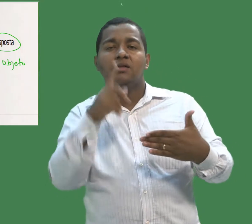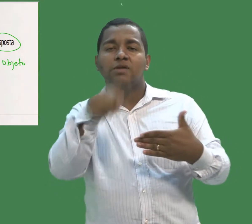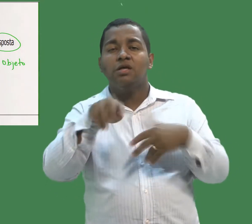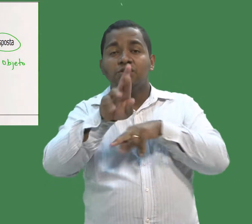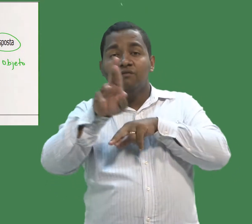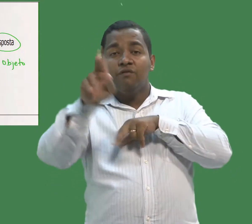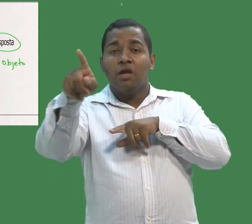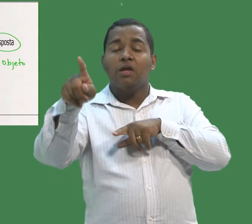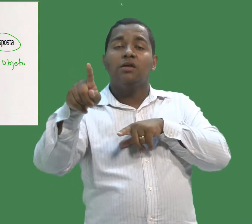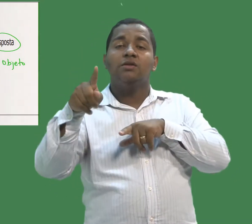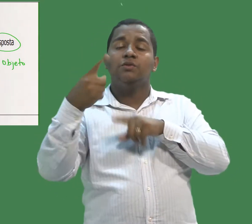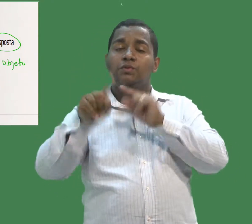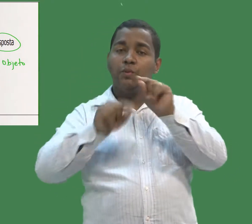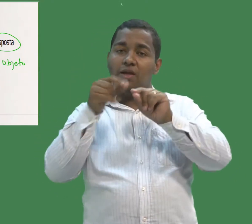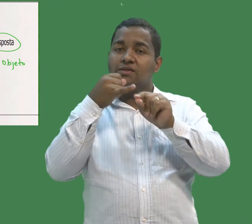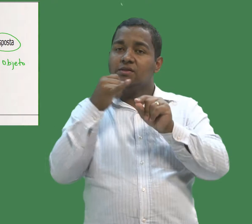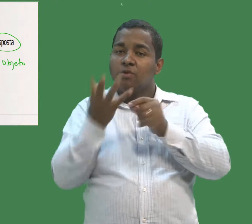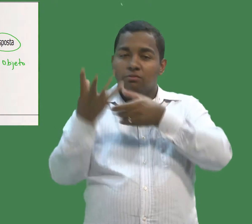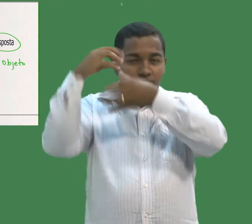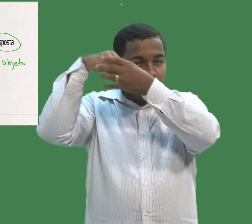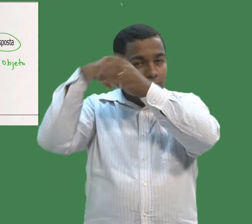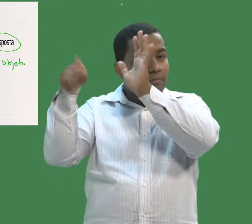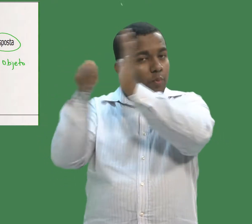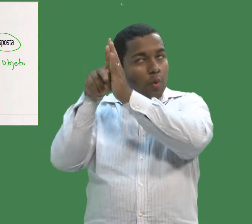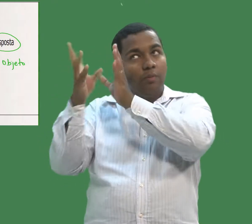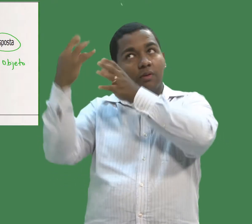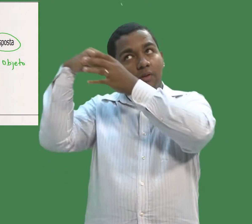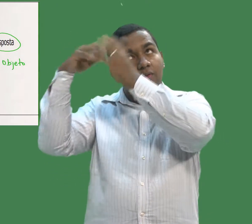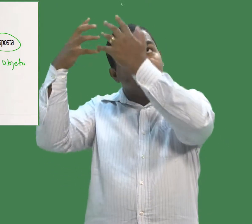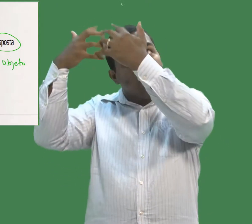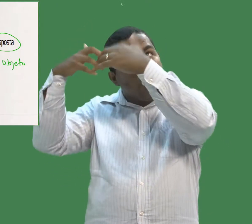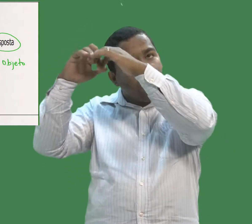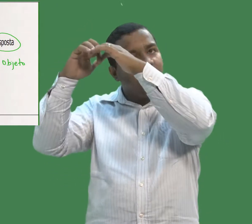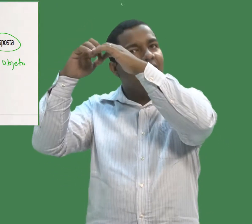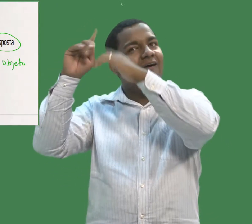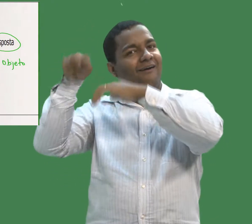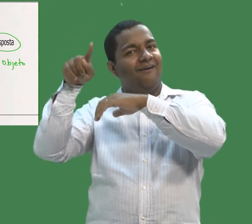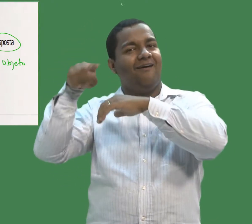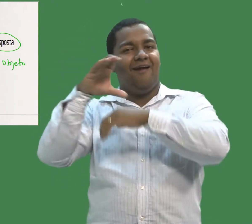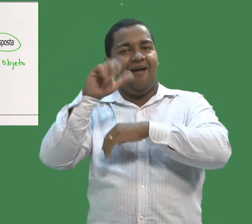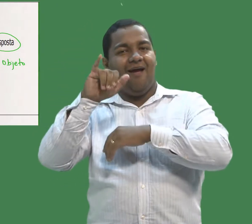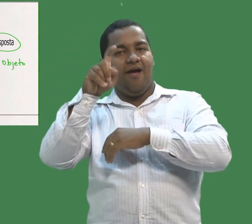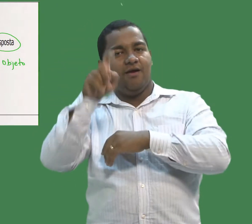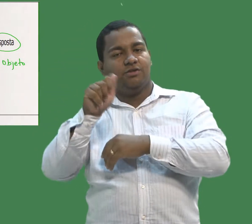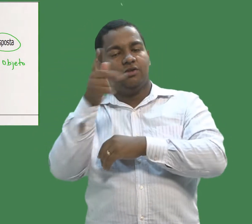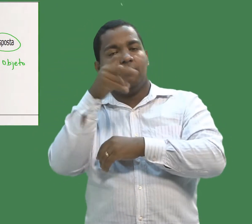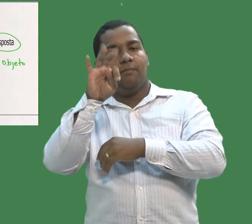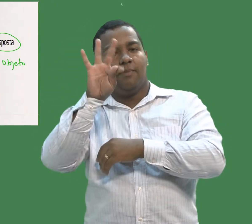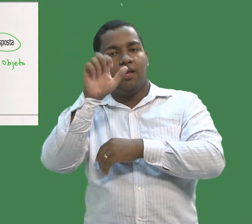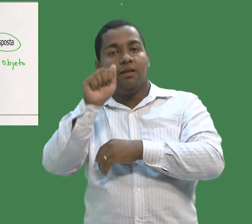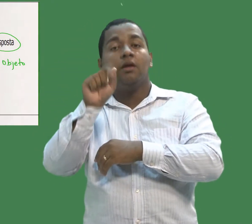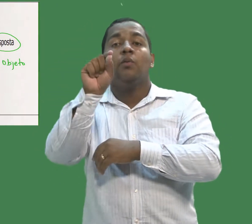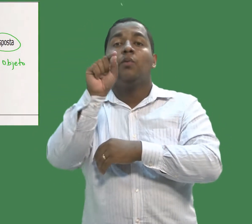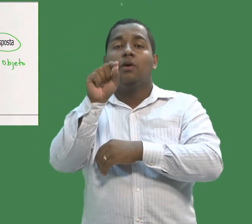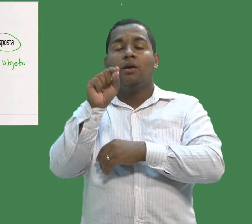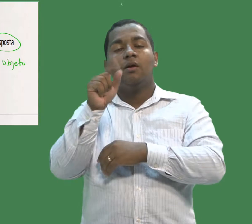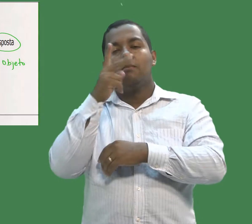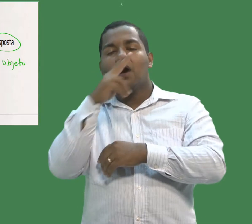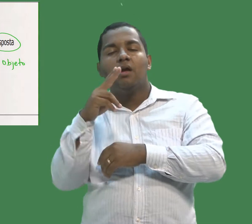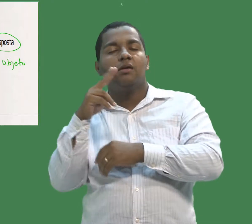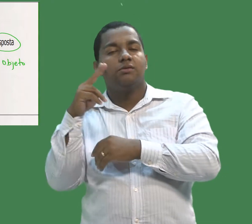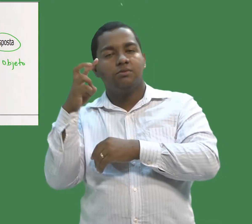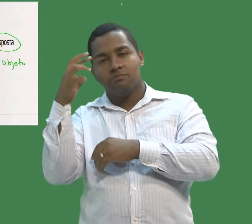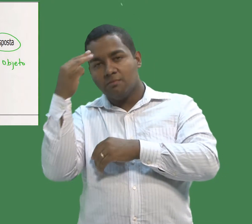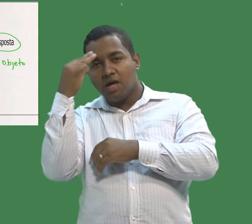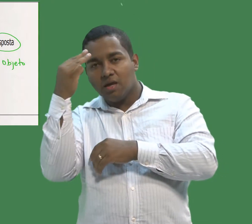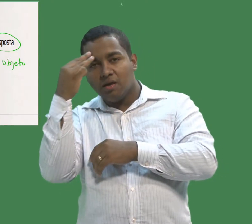A experienciá-los e a armazená-los na nossa caixa preta, que é o próprio cérebro, ok? Ele vai negar a existência da